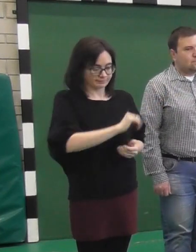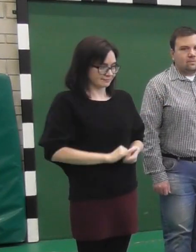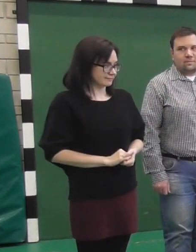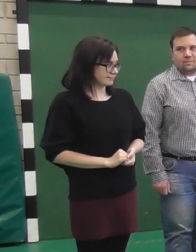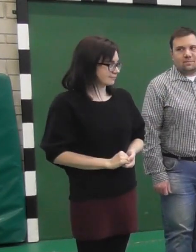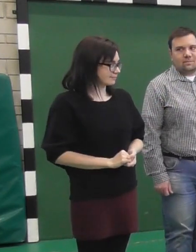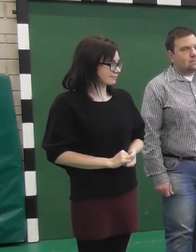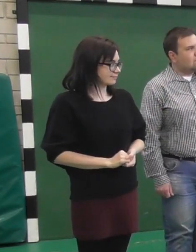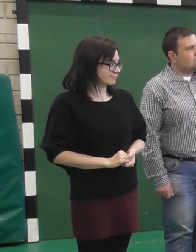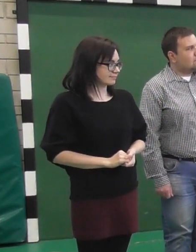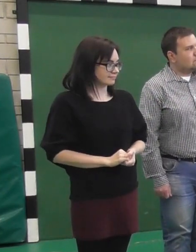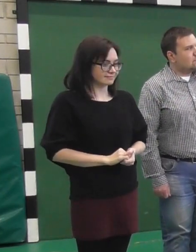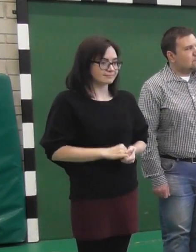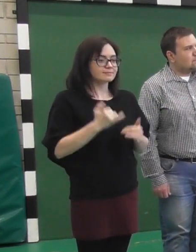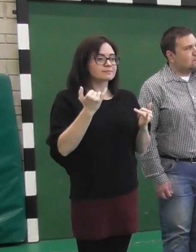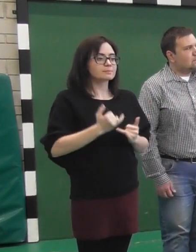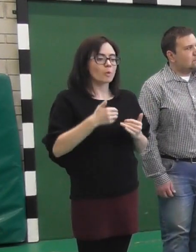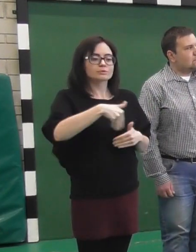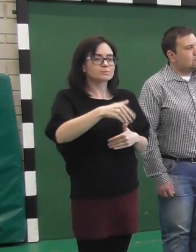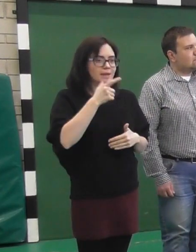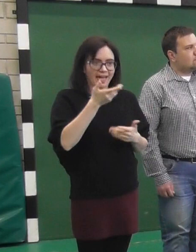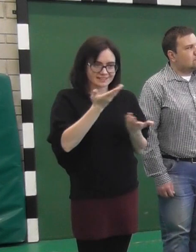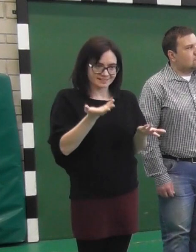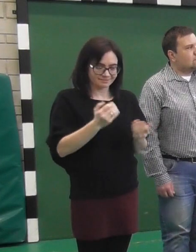Amit most hallani és látni fogok,